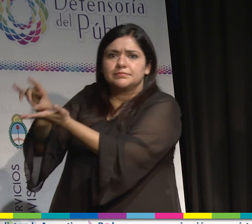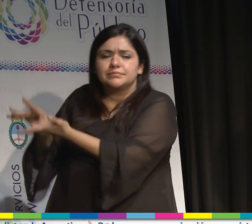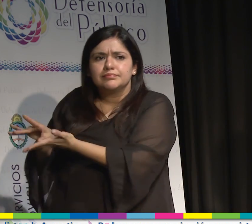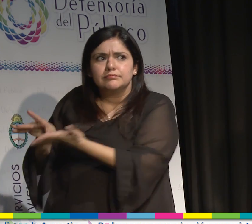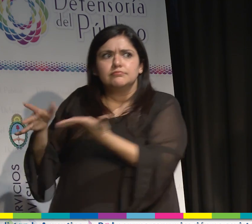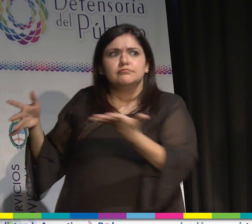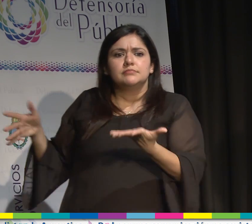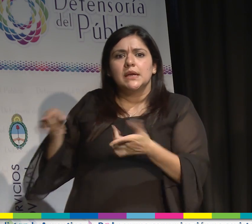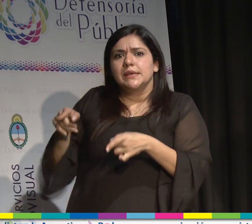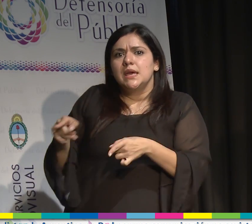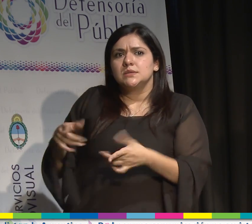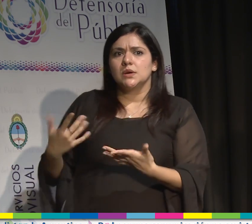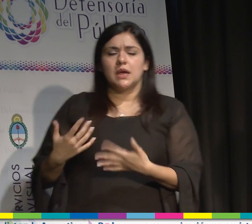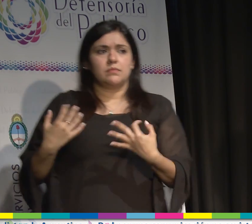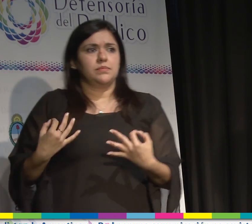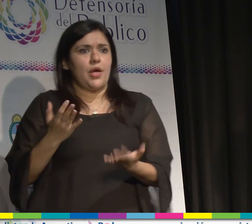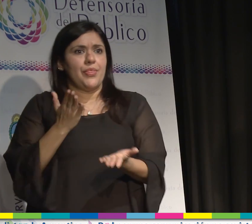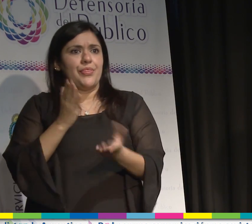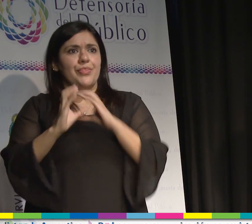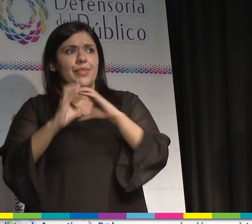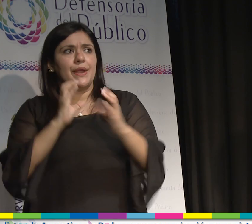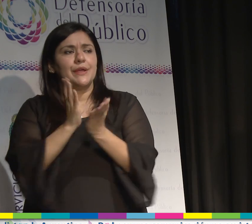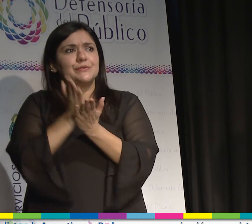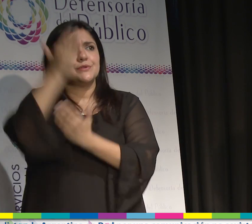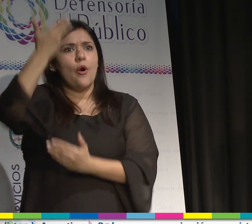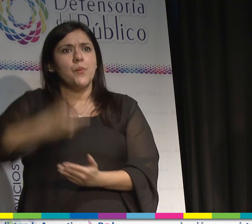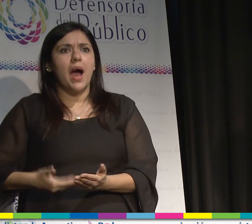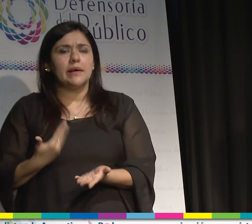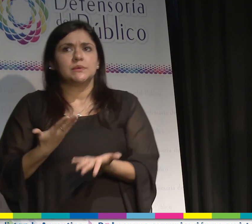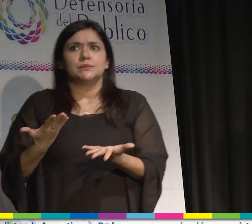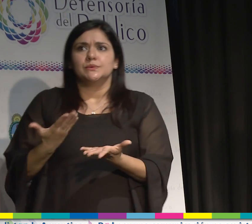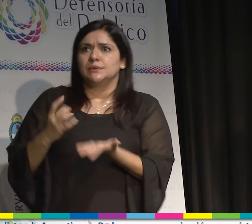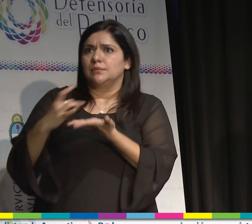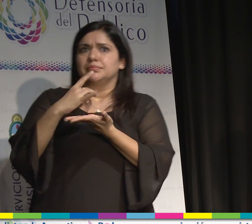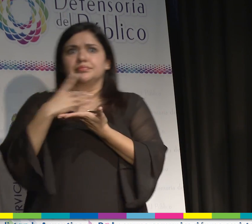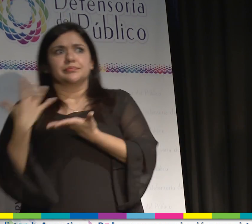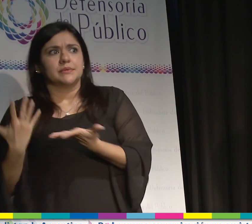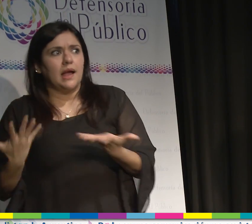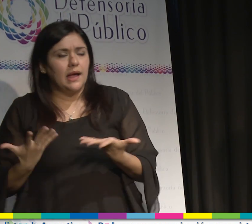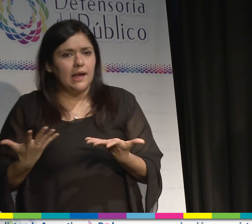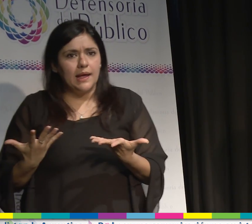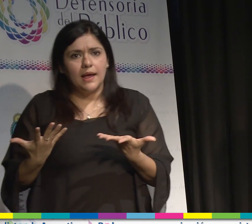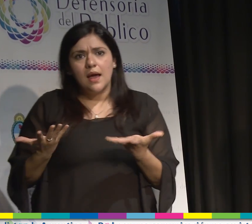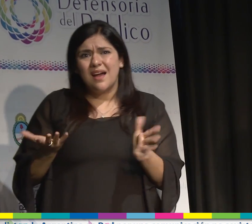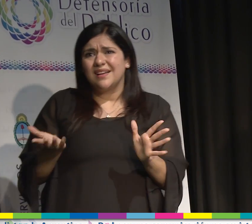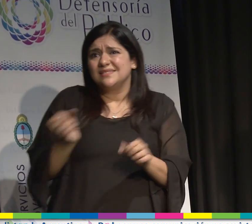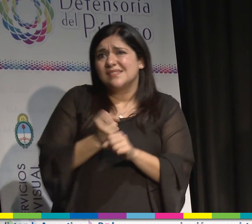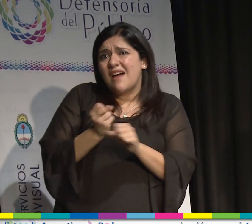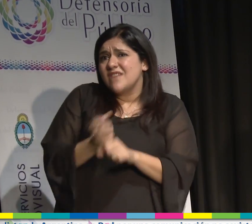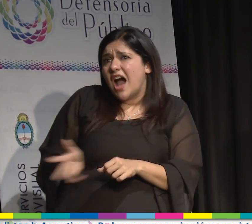pleno ejercicio del derecho humano a la comunicación amenazado por supuesto la cotidianeidad